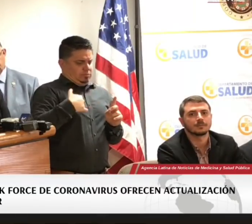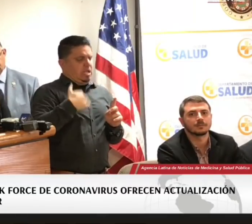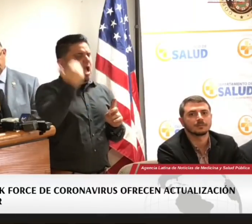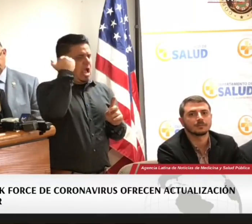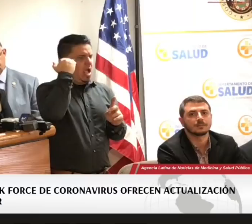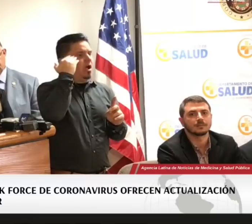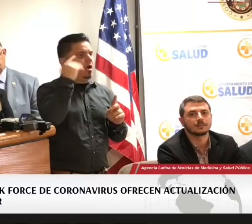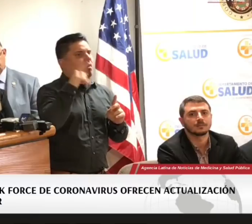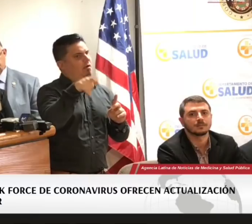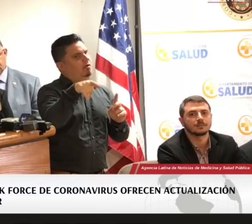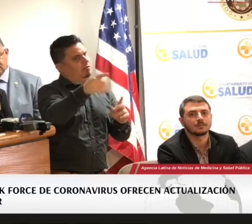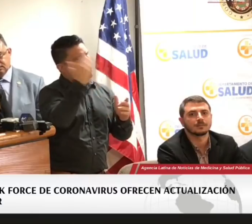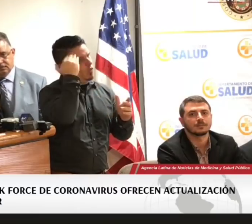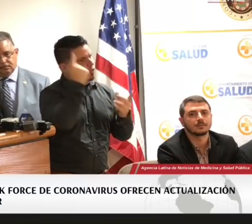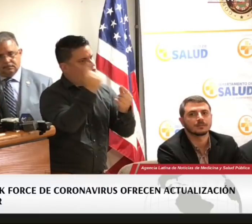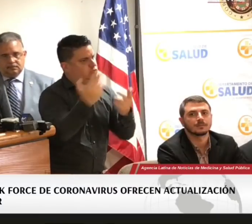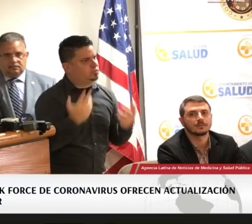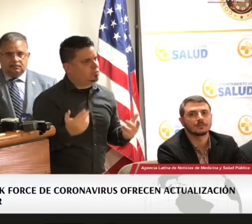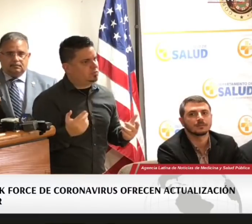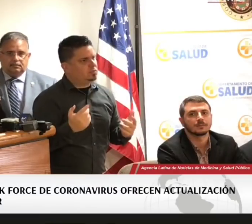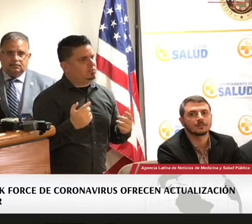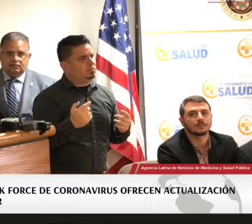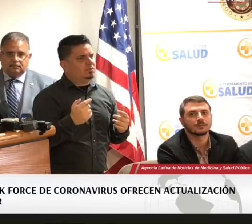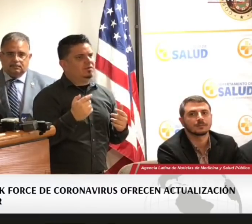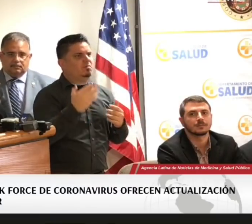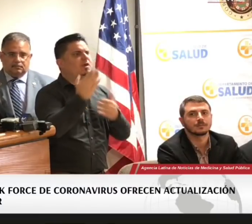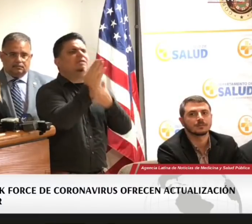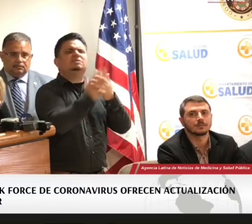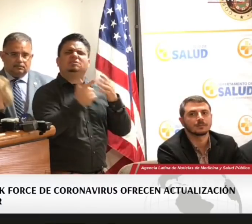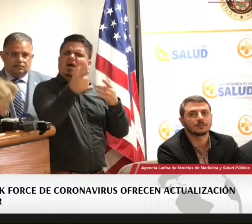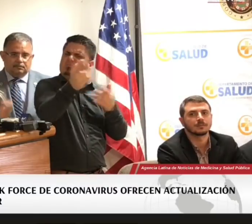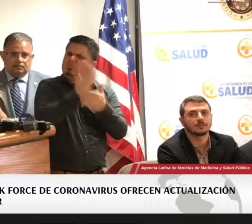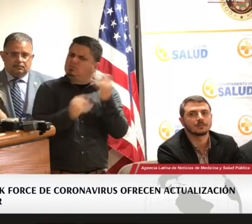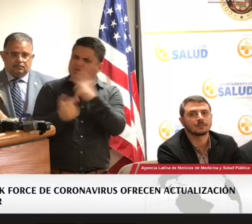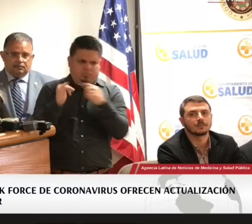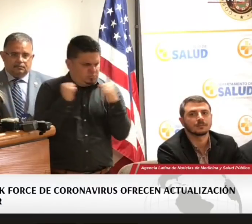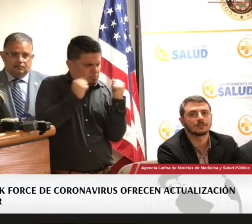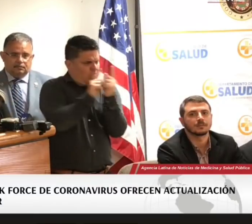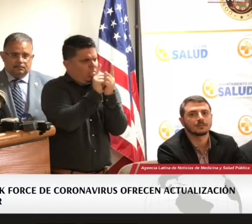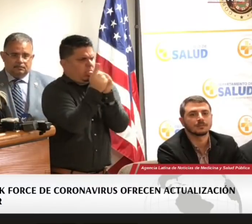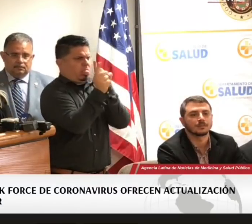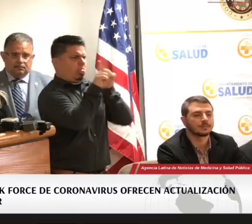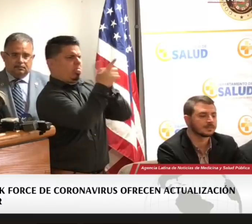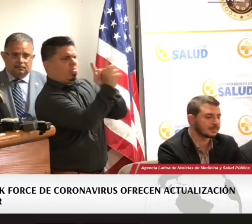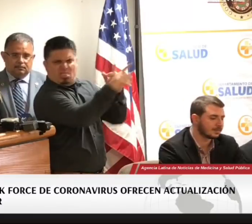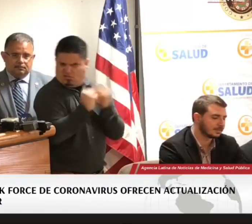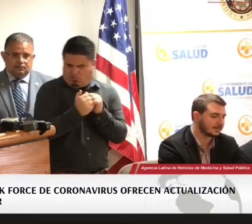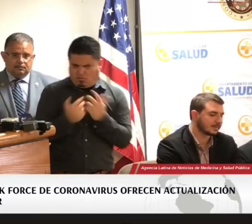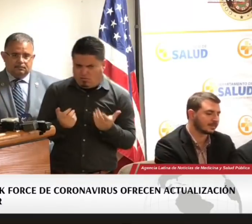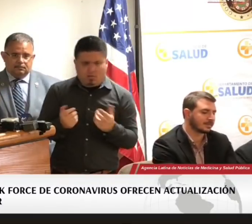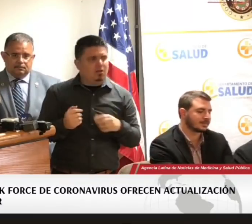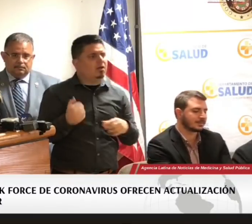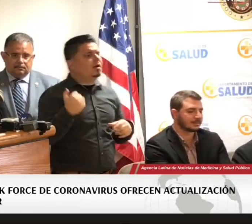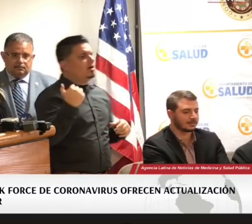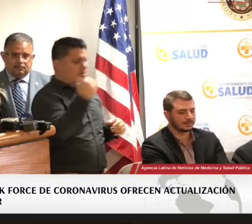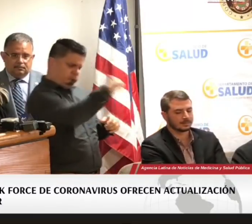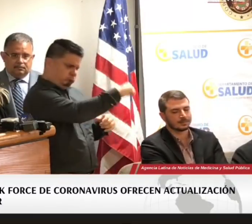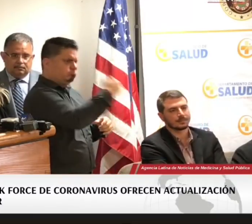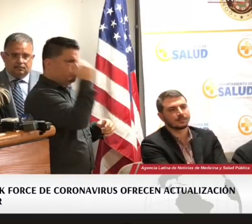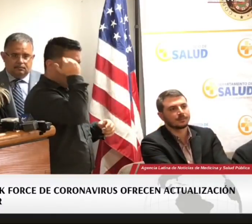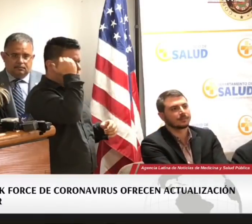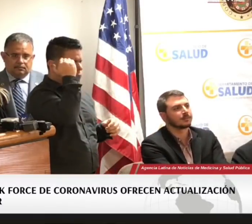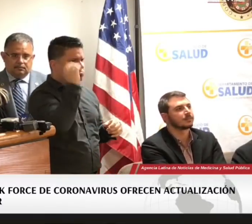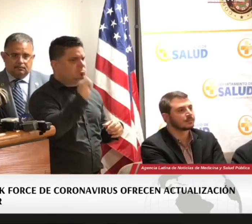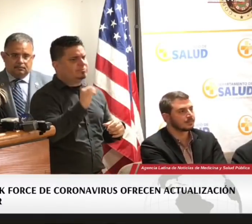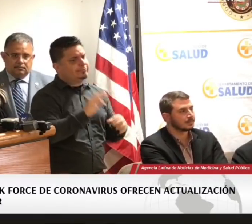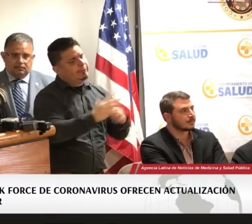está chocando. Sí, se estaron solicitando a aquella persona, ¿no? Y si hubiese saludado a la persona, le hubiese dado la